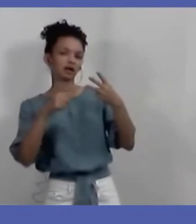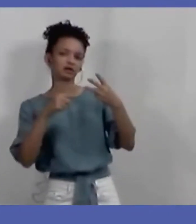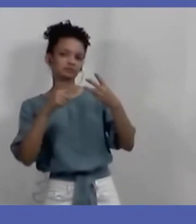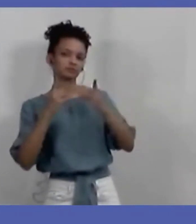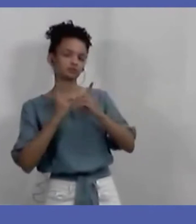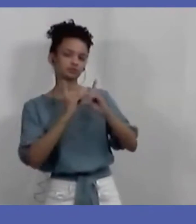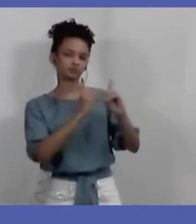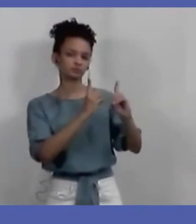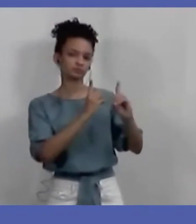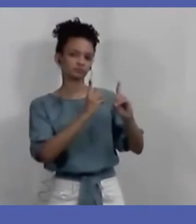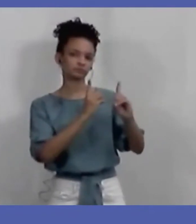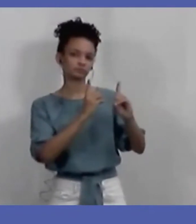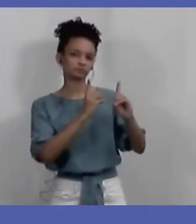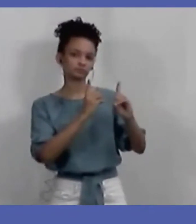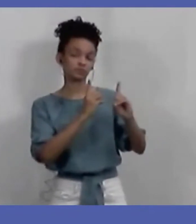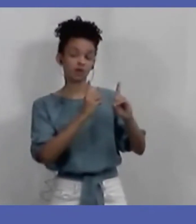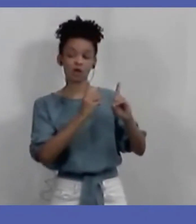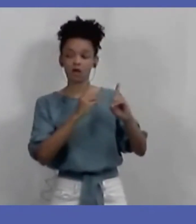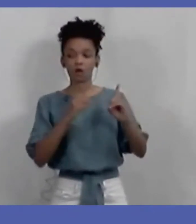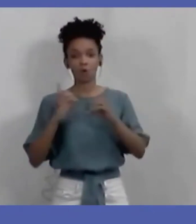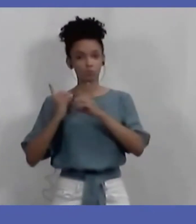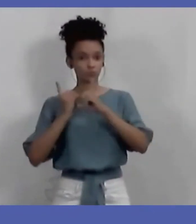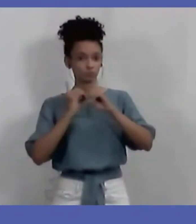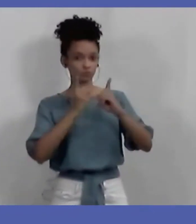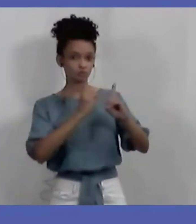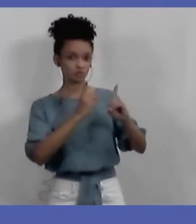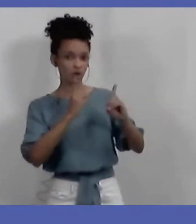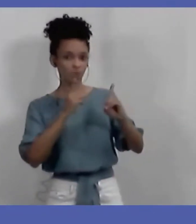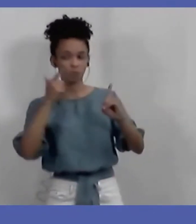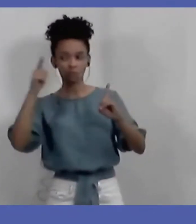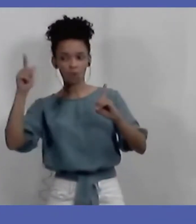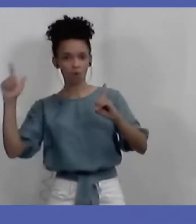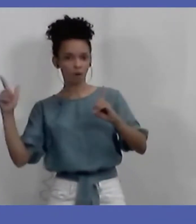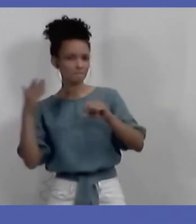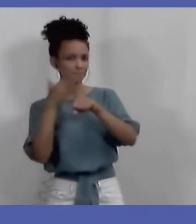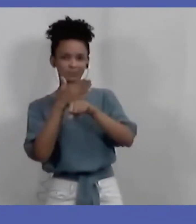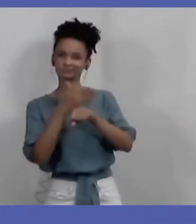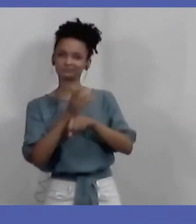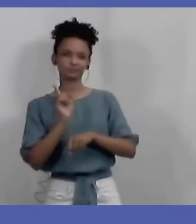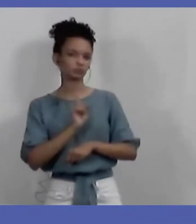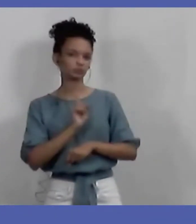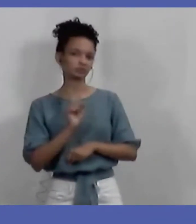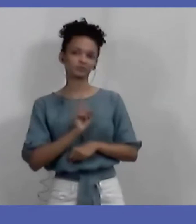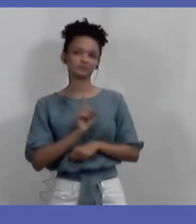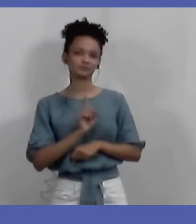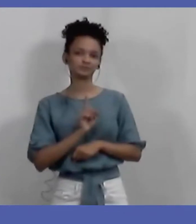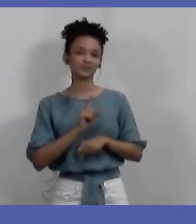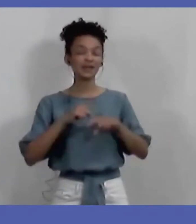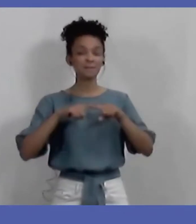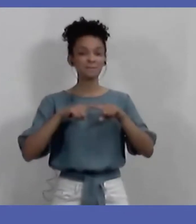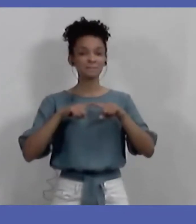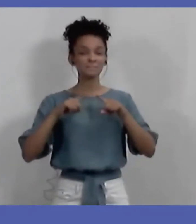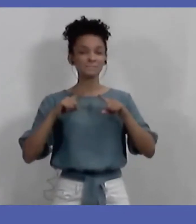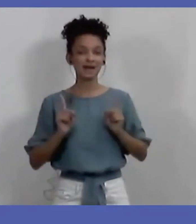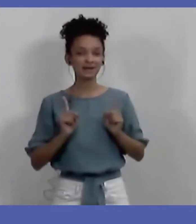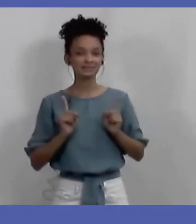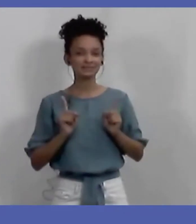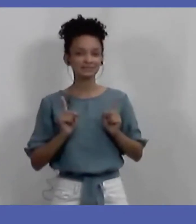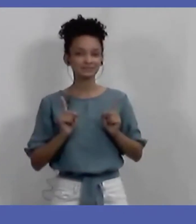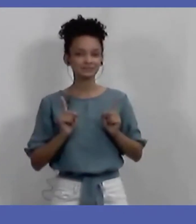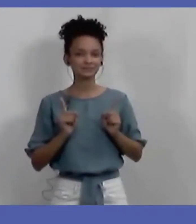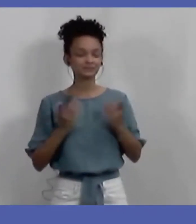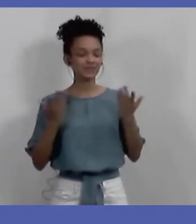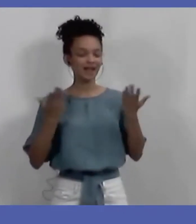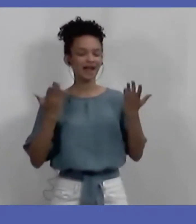não teve esse privilégio de participar. Mas graças ao Senhor, irmãos, a era mudou. Está escrito